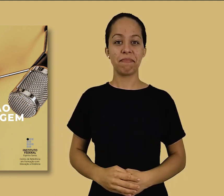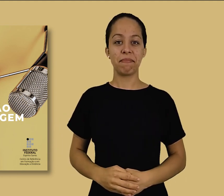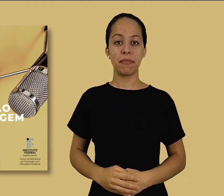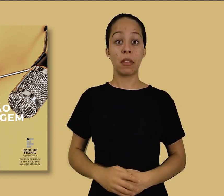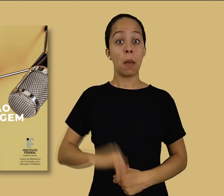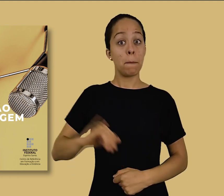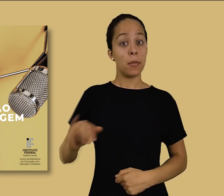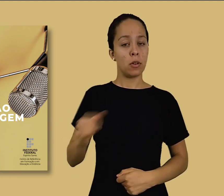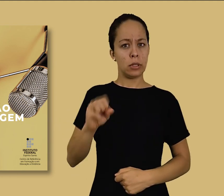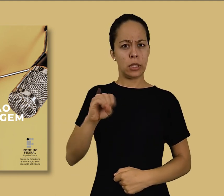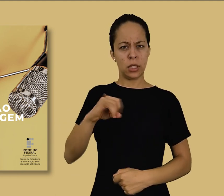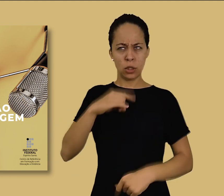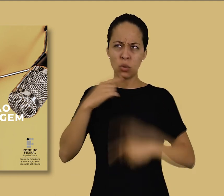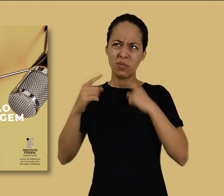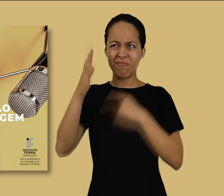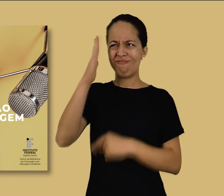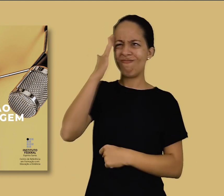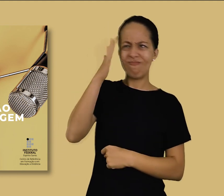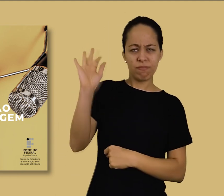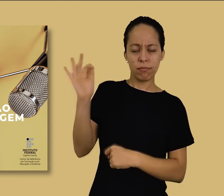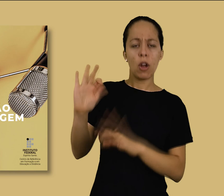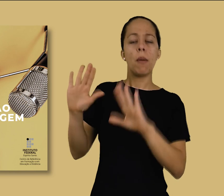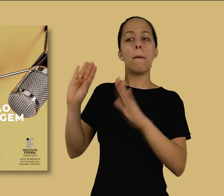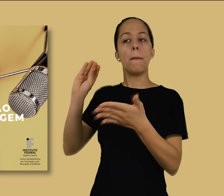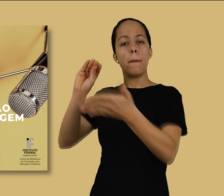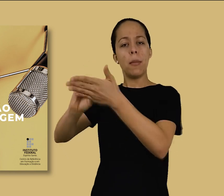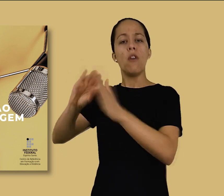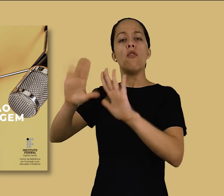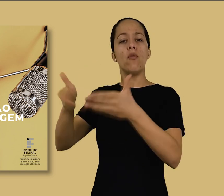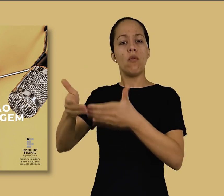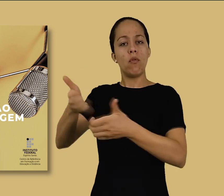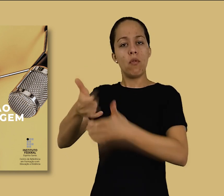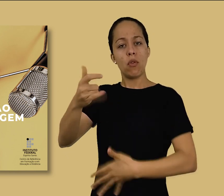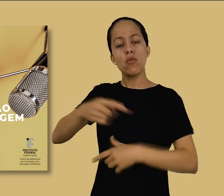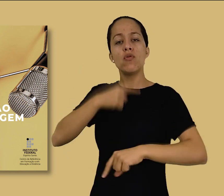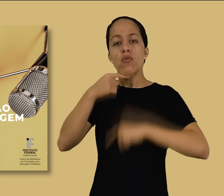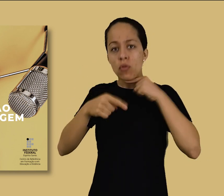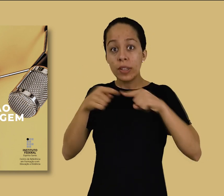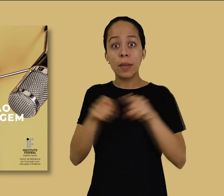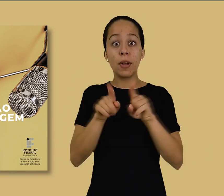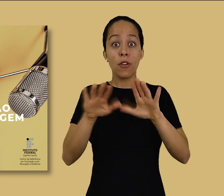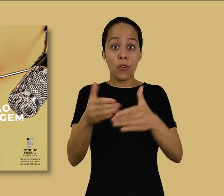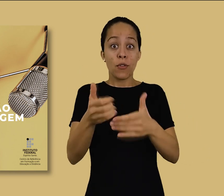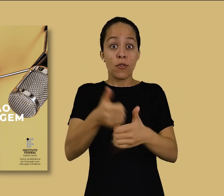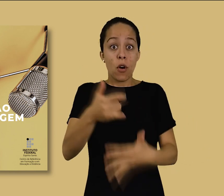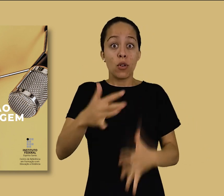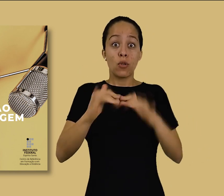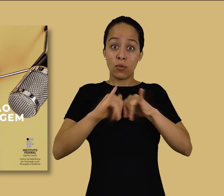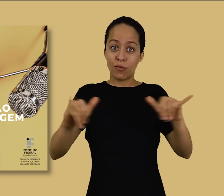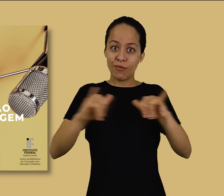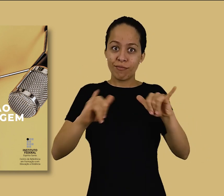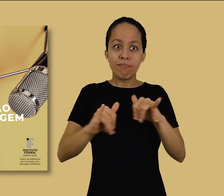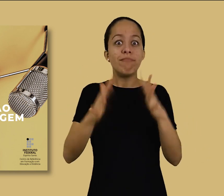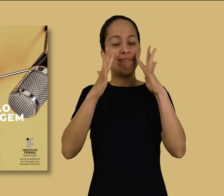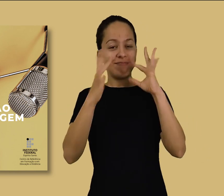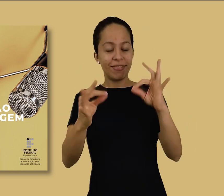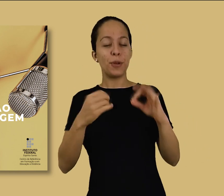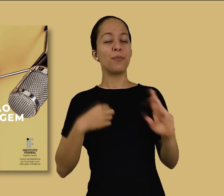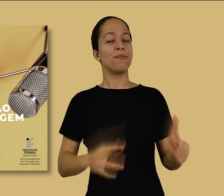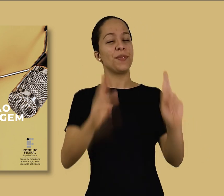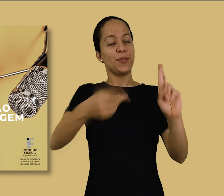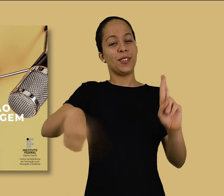Fórum de dúvidas fiquem atentos o Fórum de Notícias eu desejo a vocês boas discussões e bons aprendizados